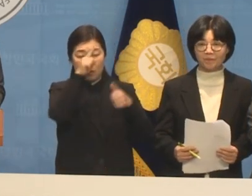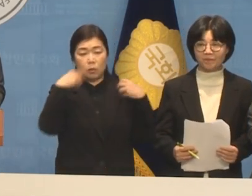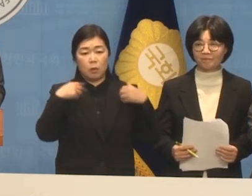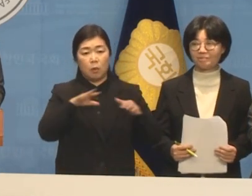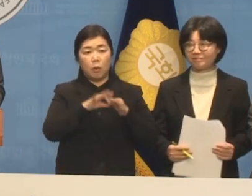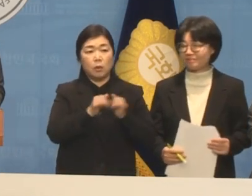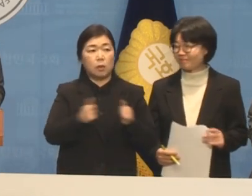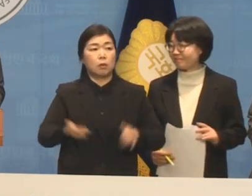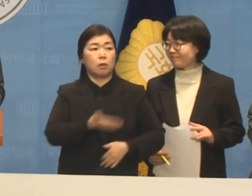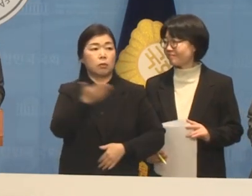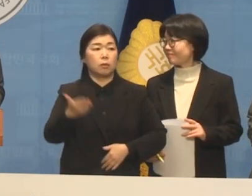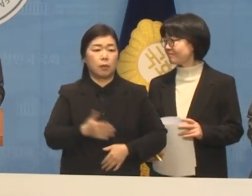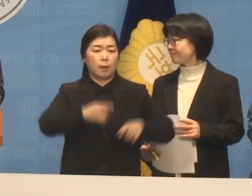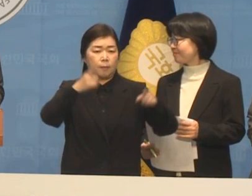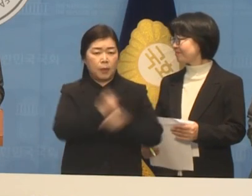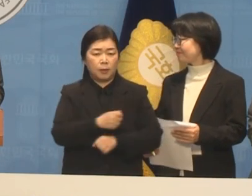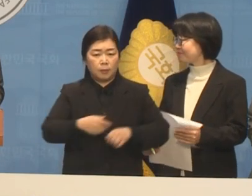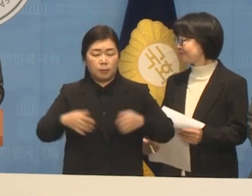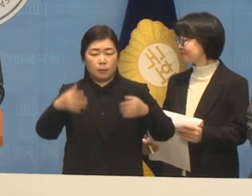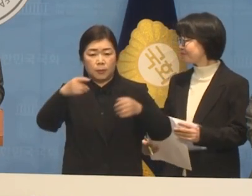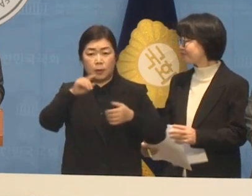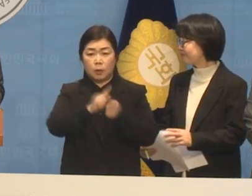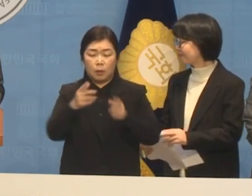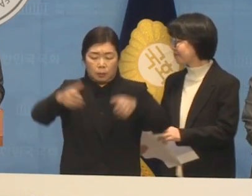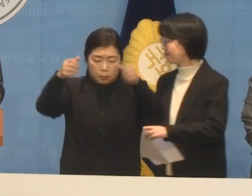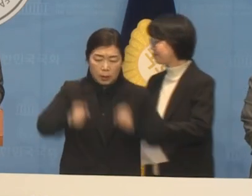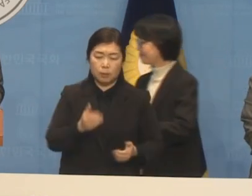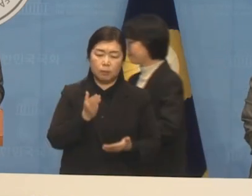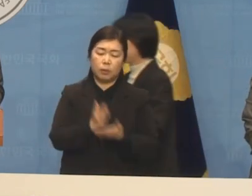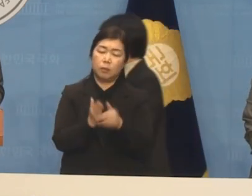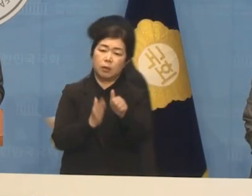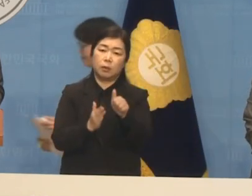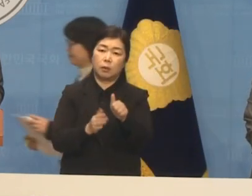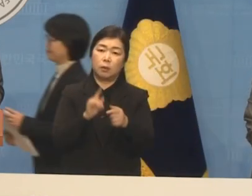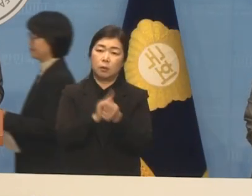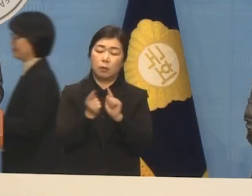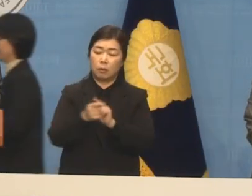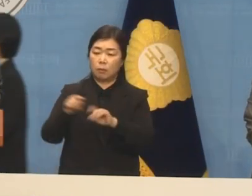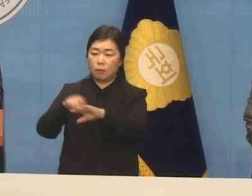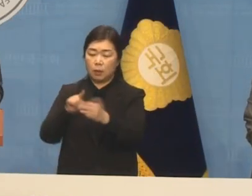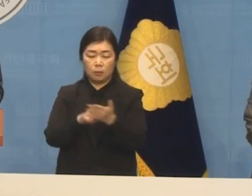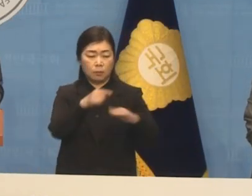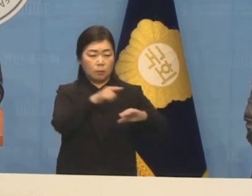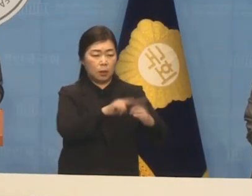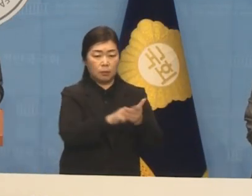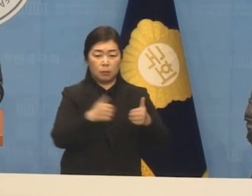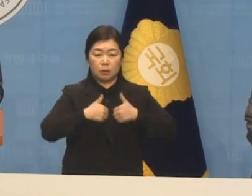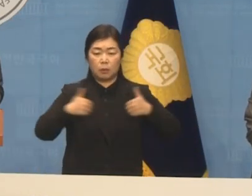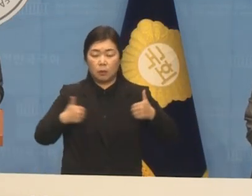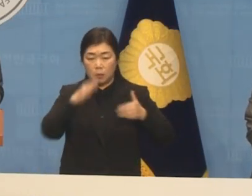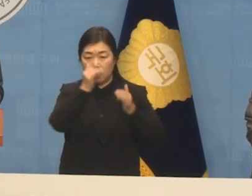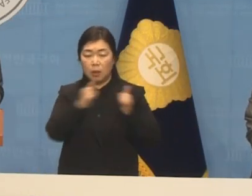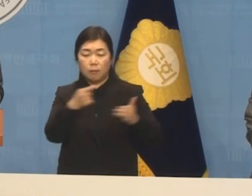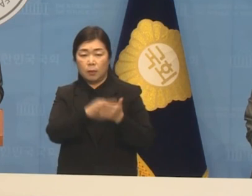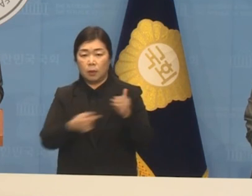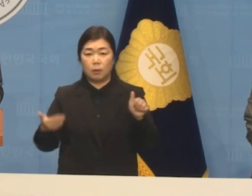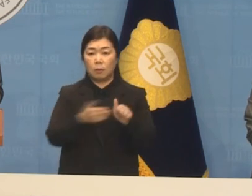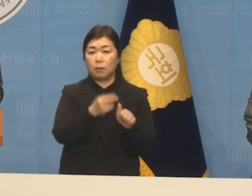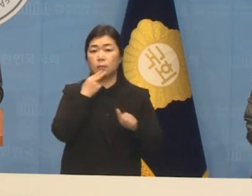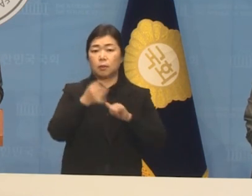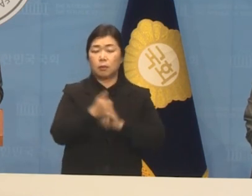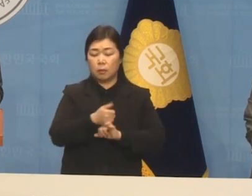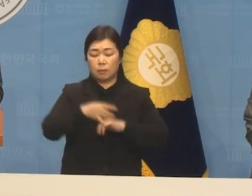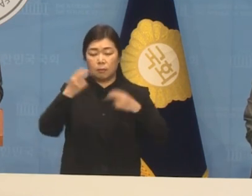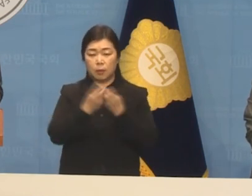여러분, 강대강으로 대립하지 말아주세요. 좀 더 서로 열린 마음으로 환자에게 피해가 발생되지 않는 방안을